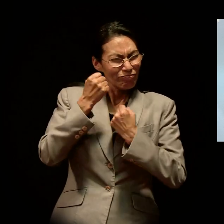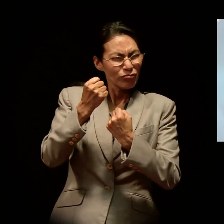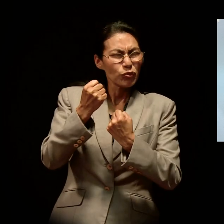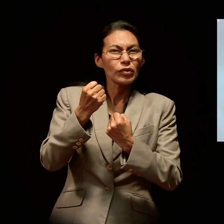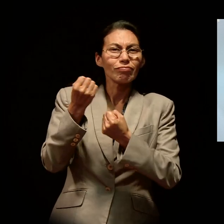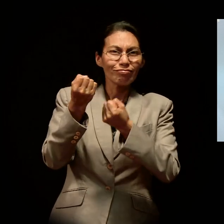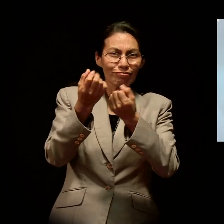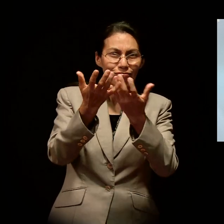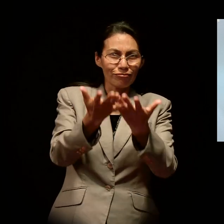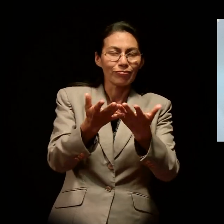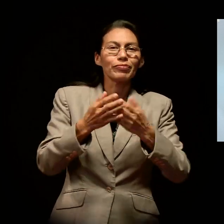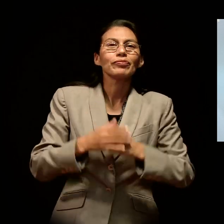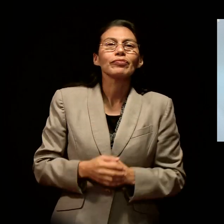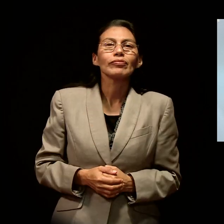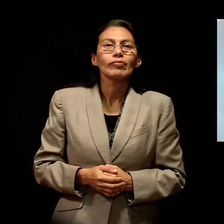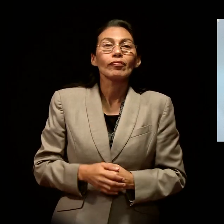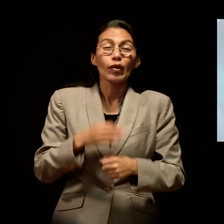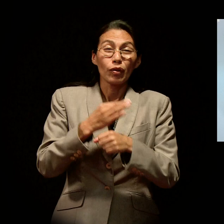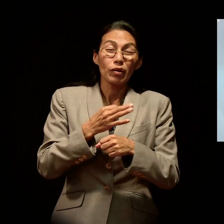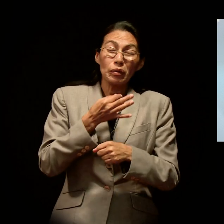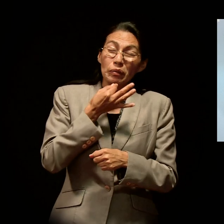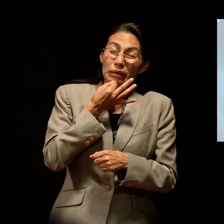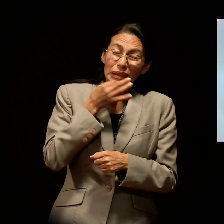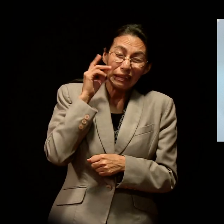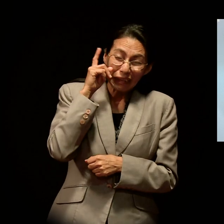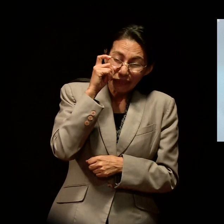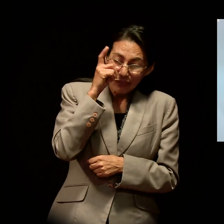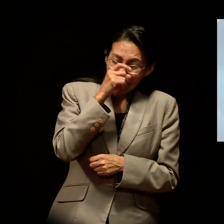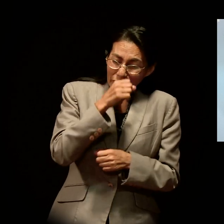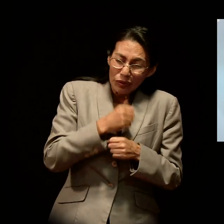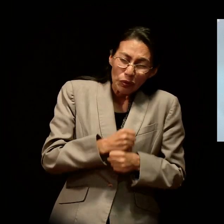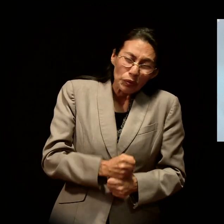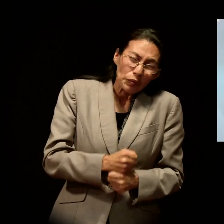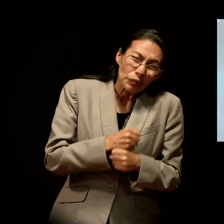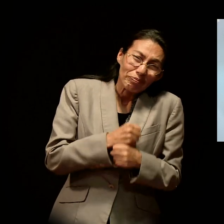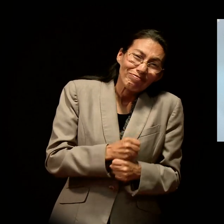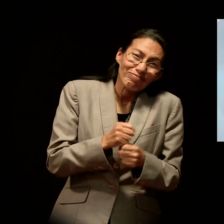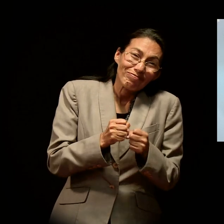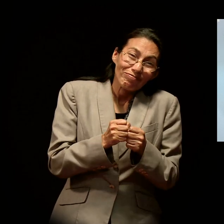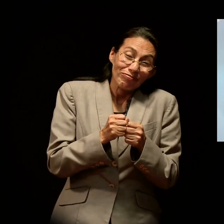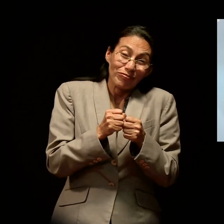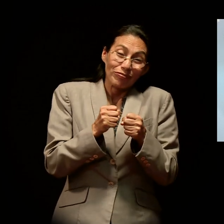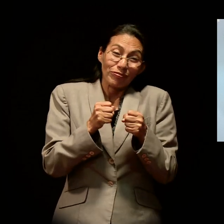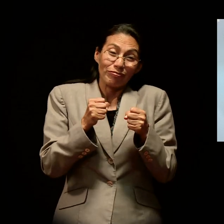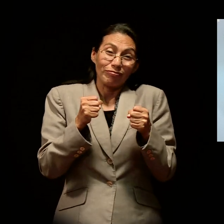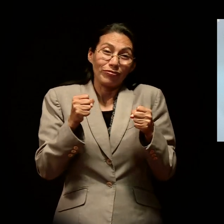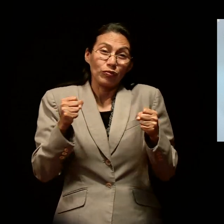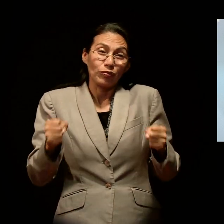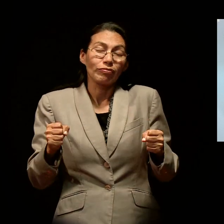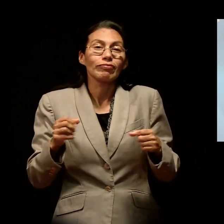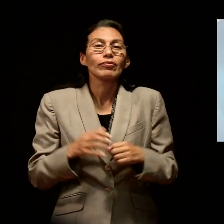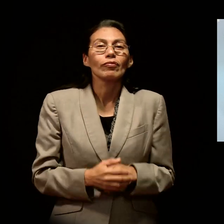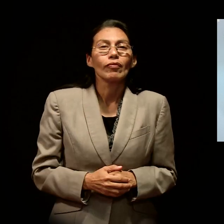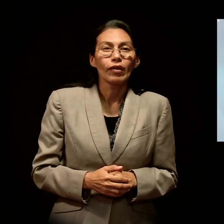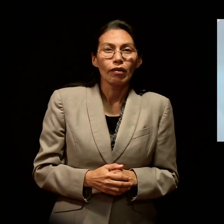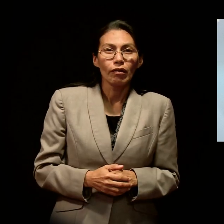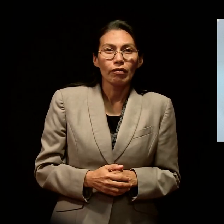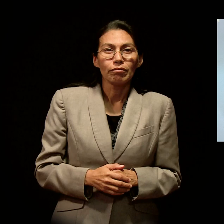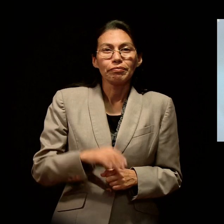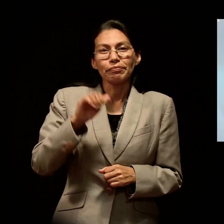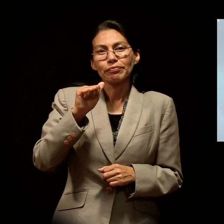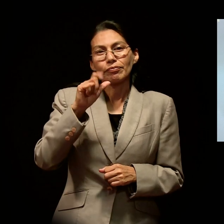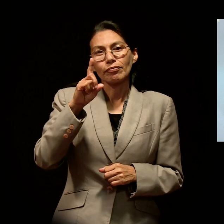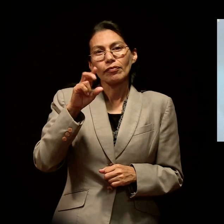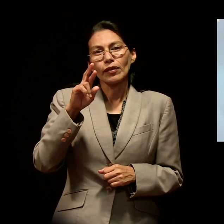orar por ti Mary para que Dios te dé fuerza en estos momentos en estos momentos dolorosos